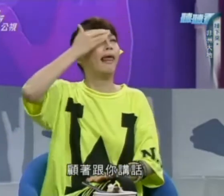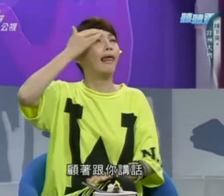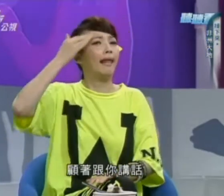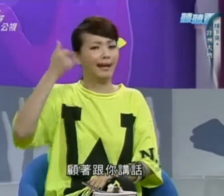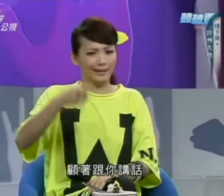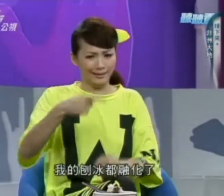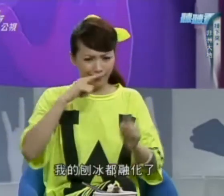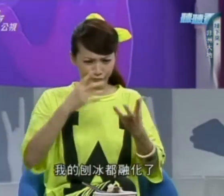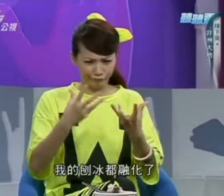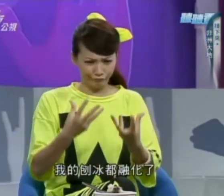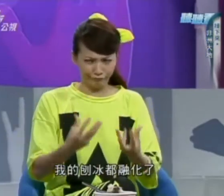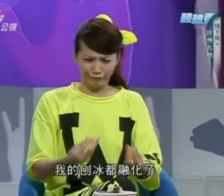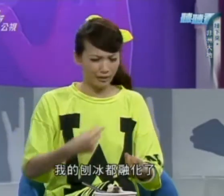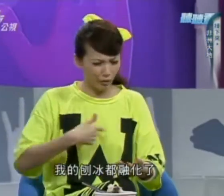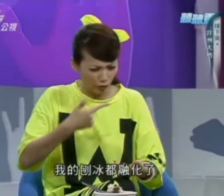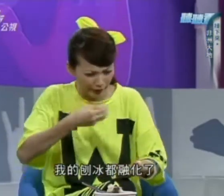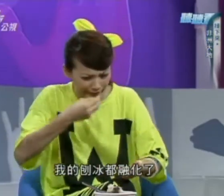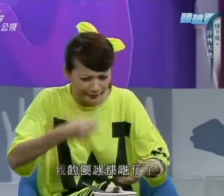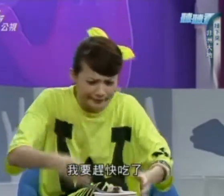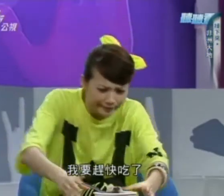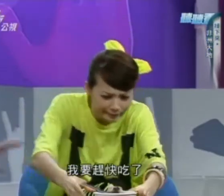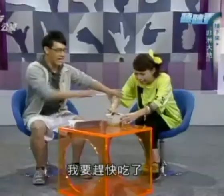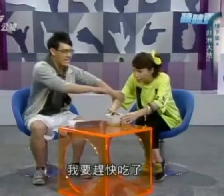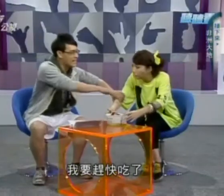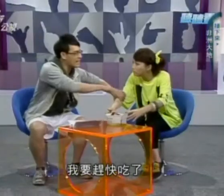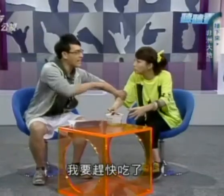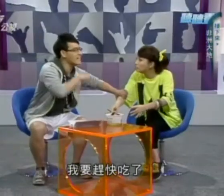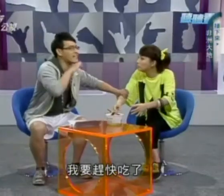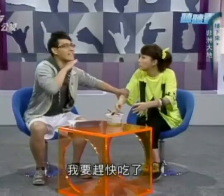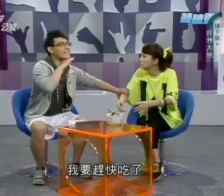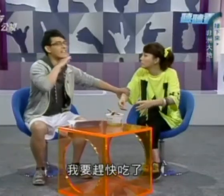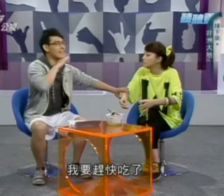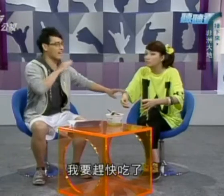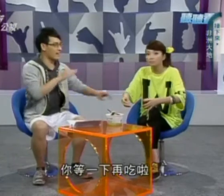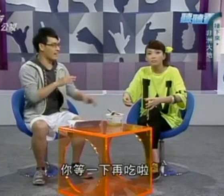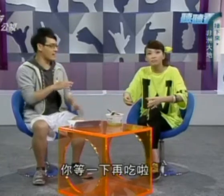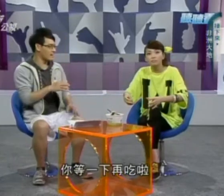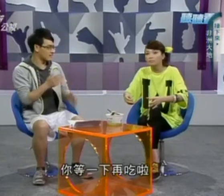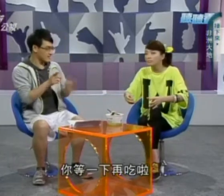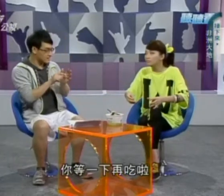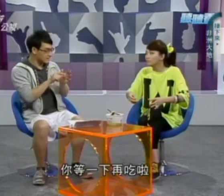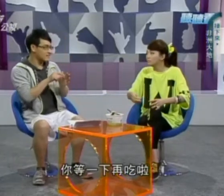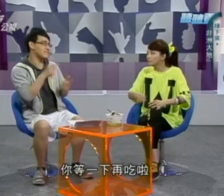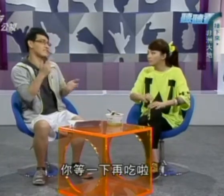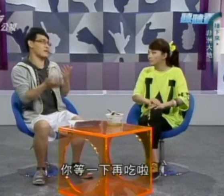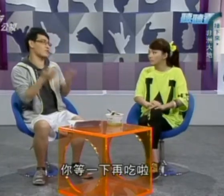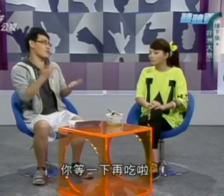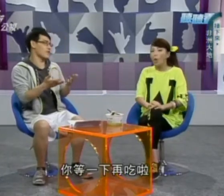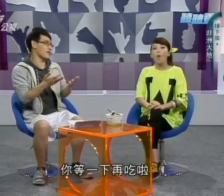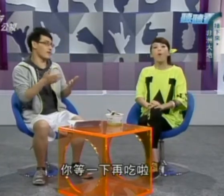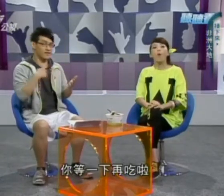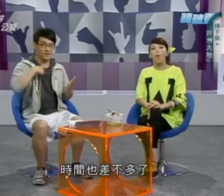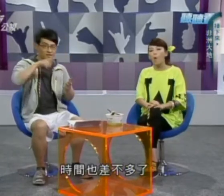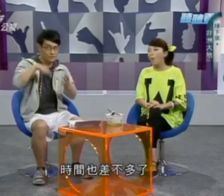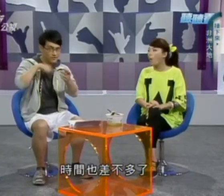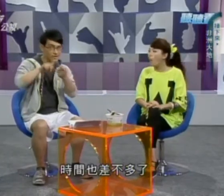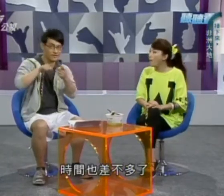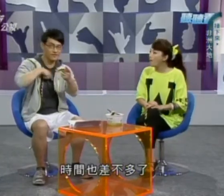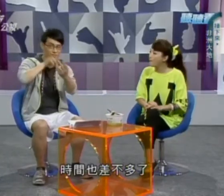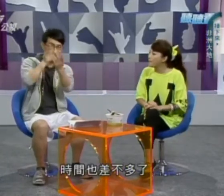话，我的叉冰啊都融化了，我要赶快吃了。 哎呀，你等一下再吃啦。时间也差不多了，